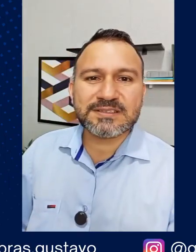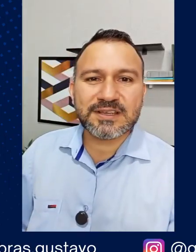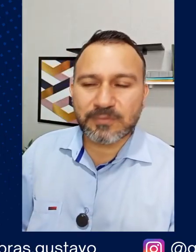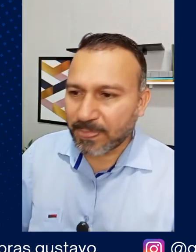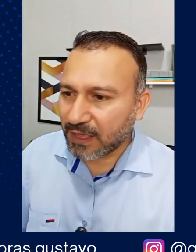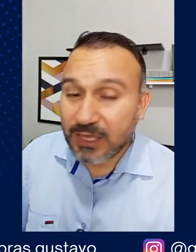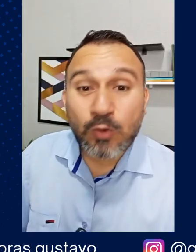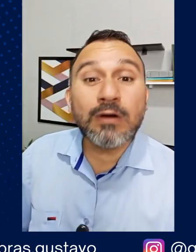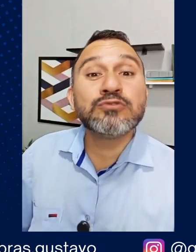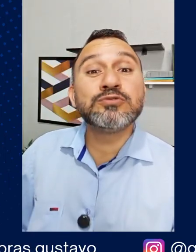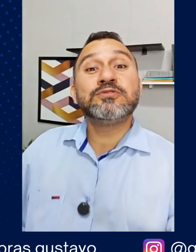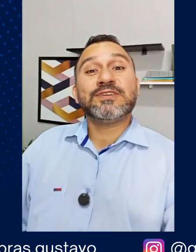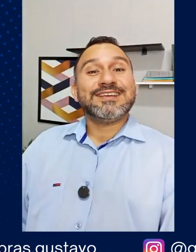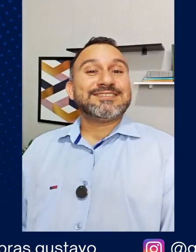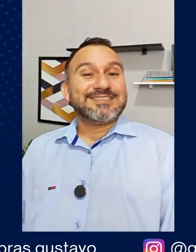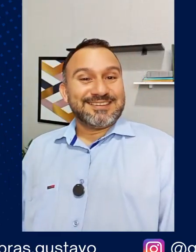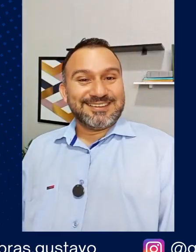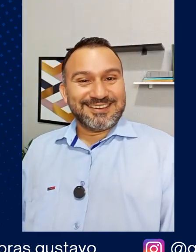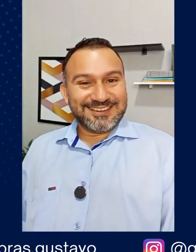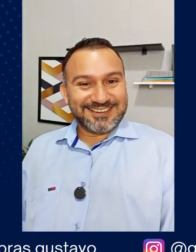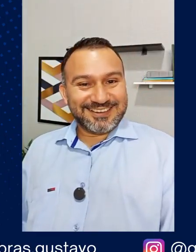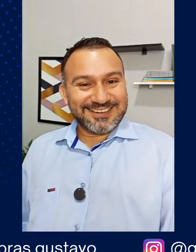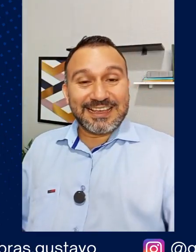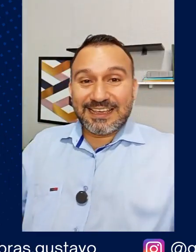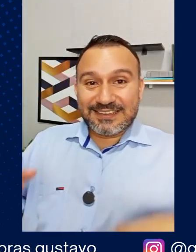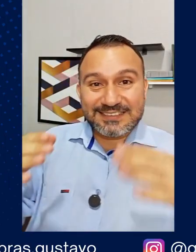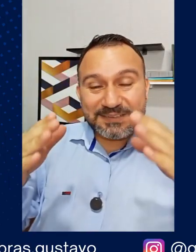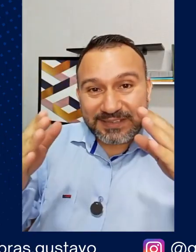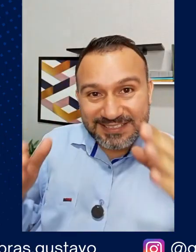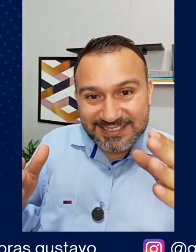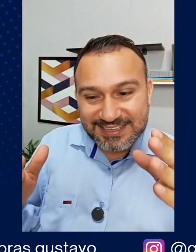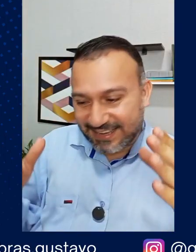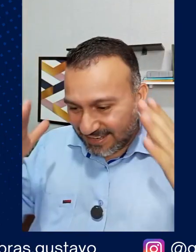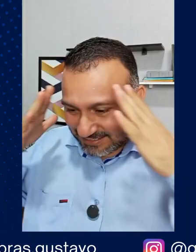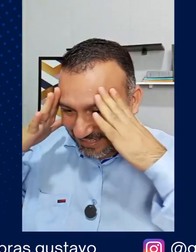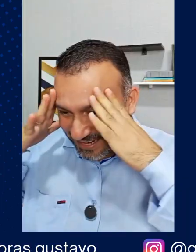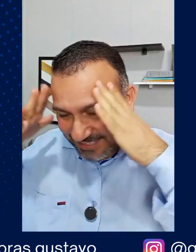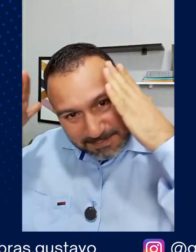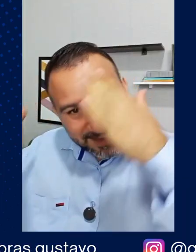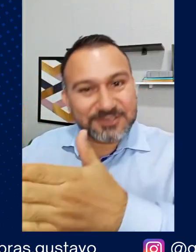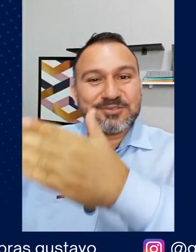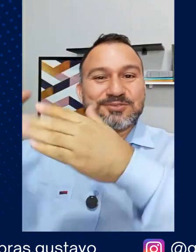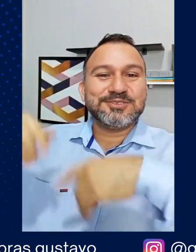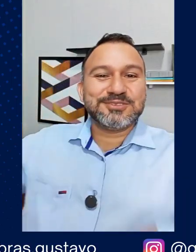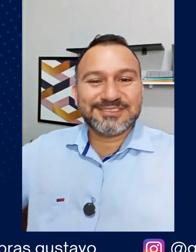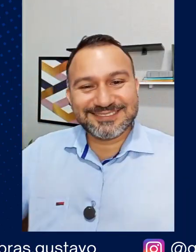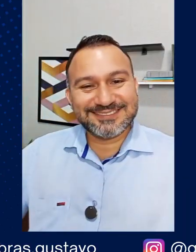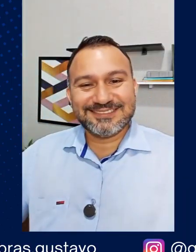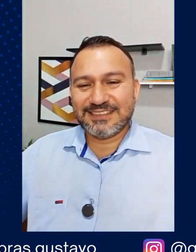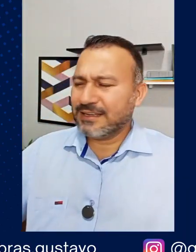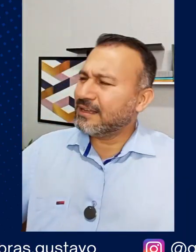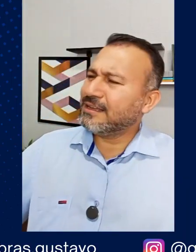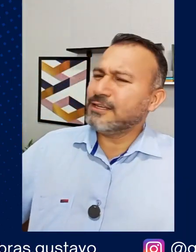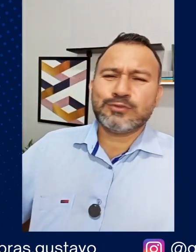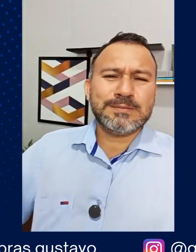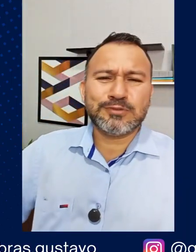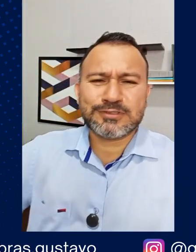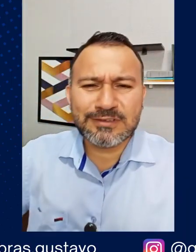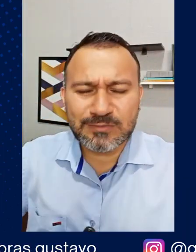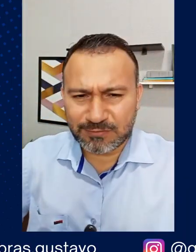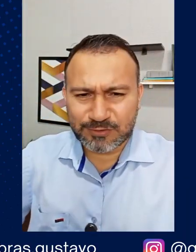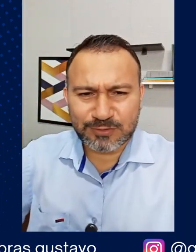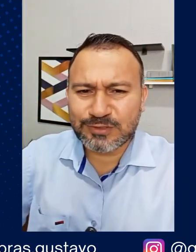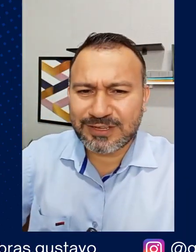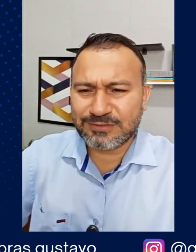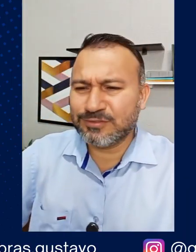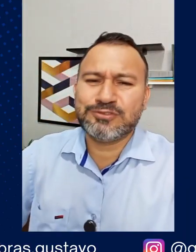como uma expressão igual o surdo faz? Você precisa entrar na mente do surdo. Isso é